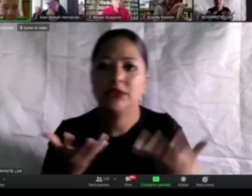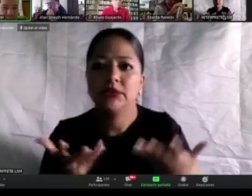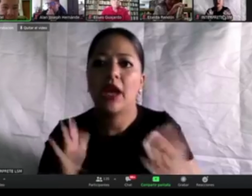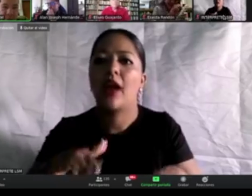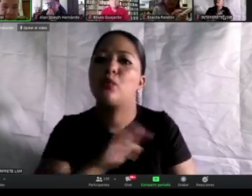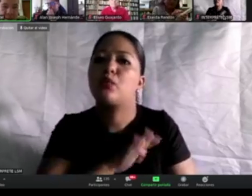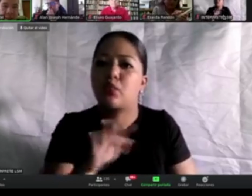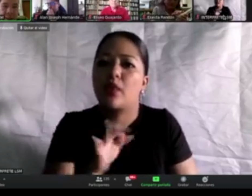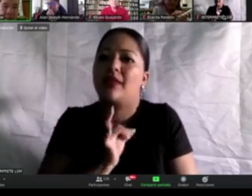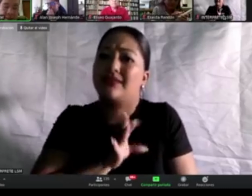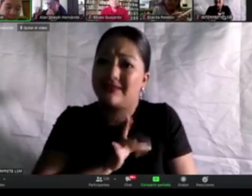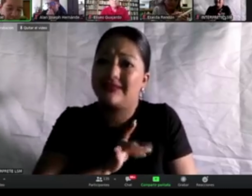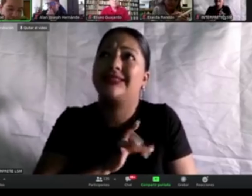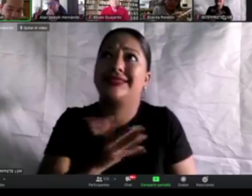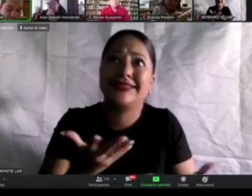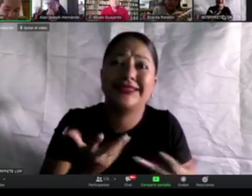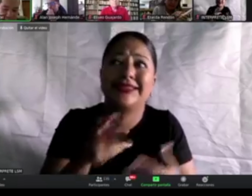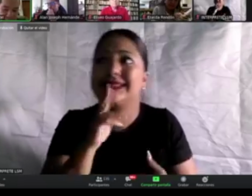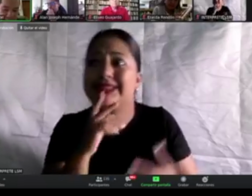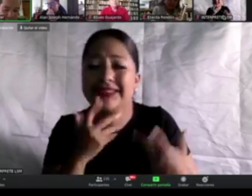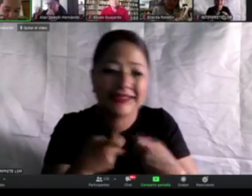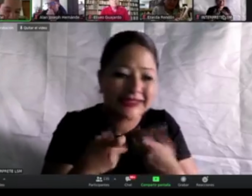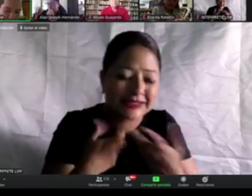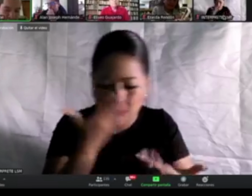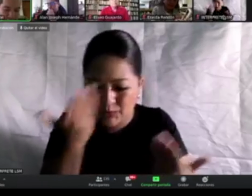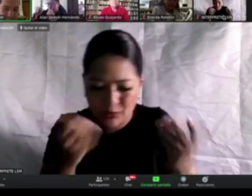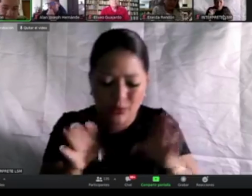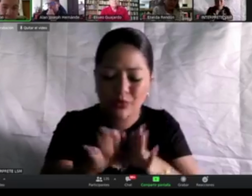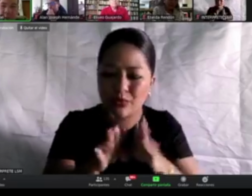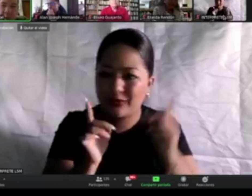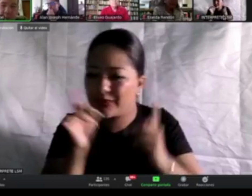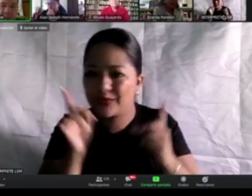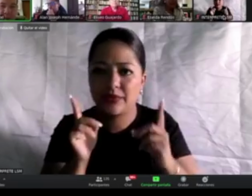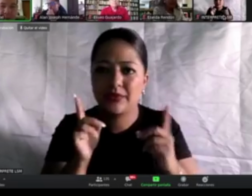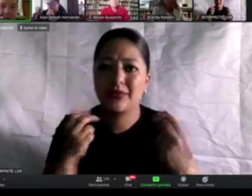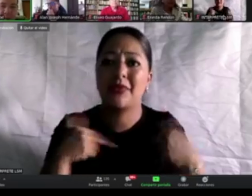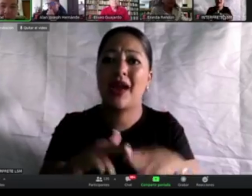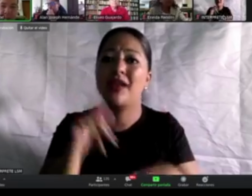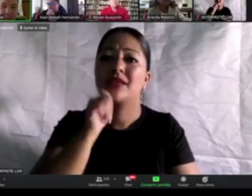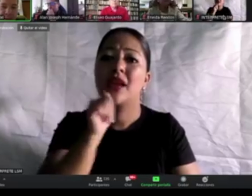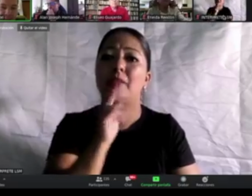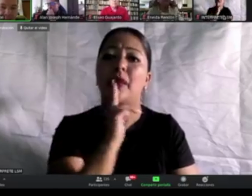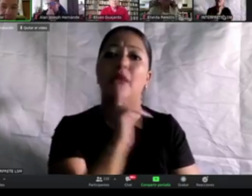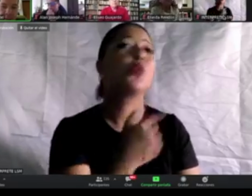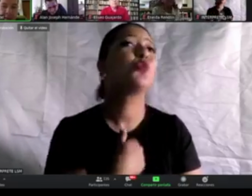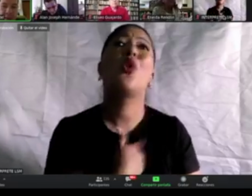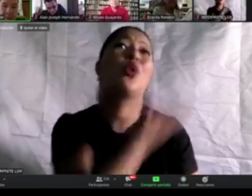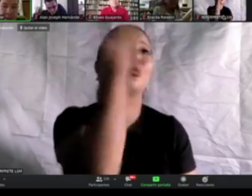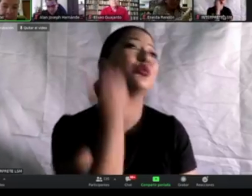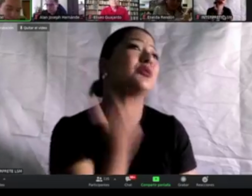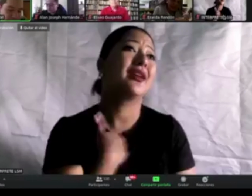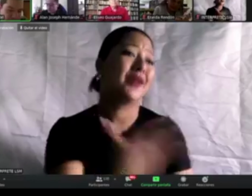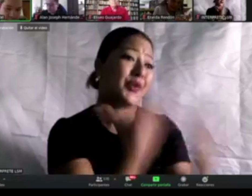incertidumbre y la primera respuesta que generan los profesores es no estoy capacitado para tener estudiantes con